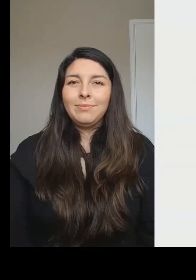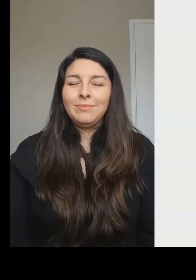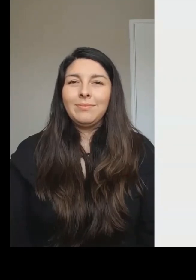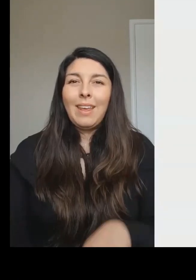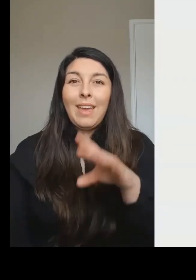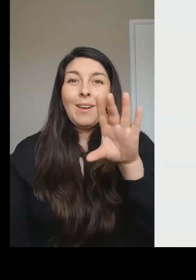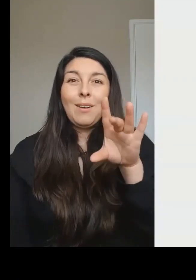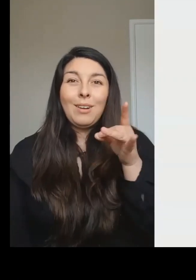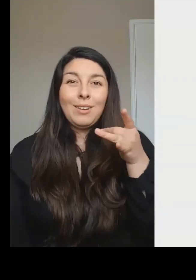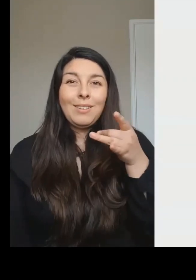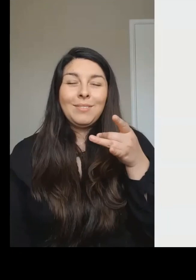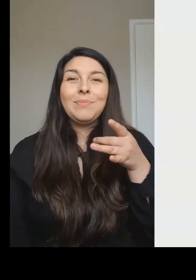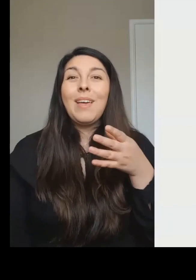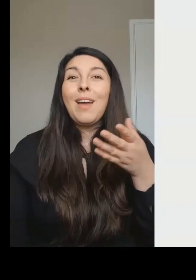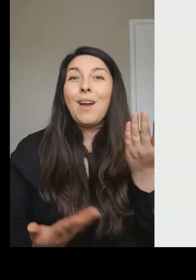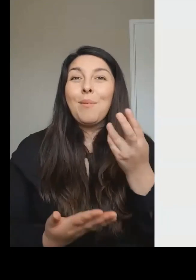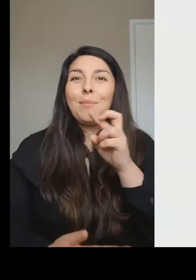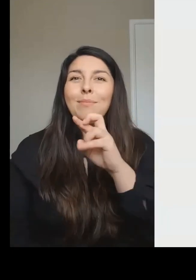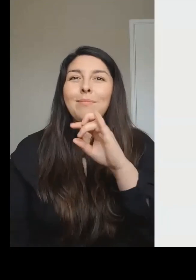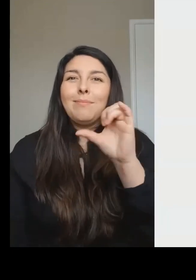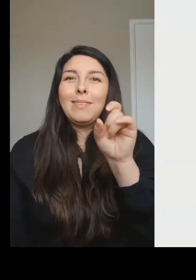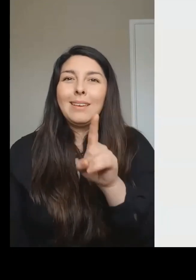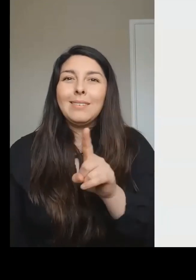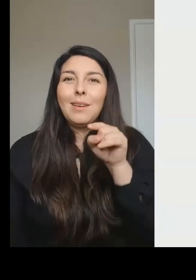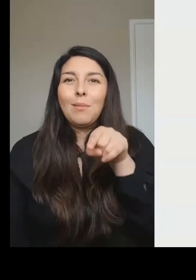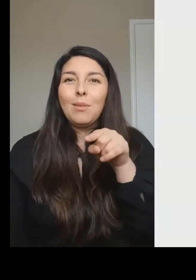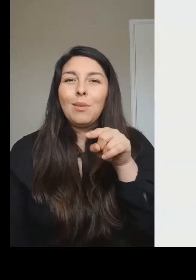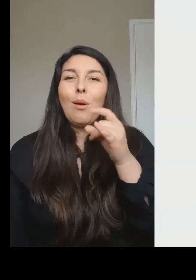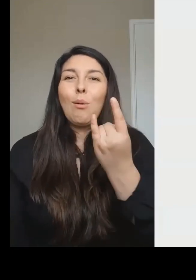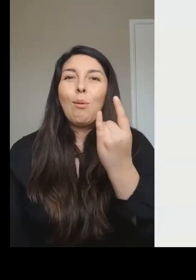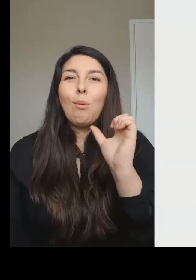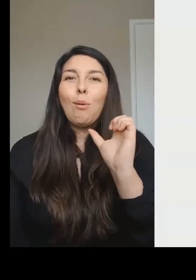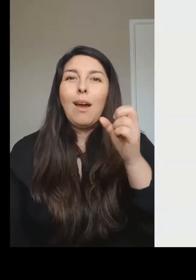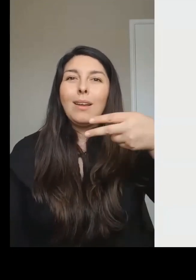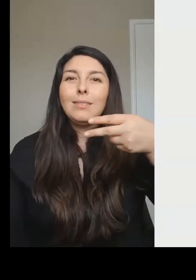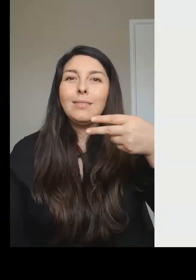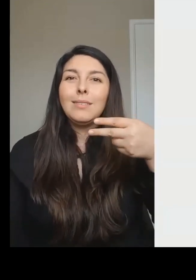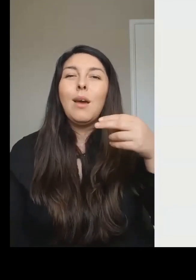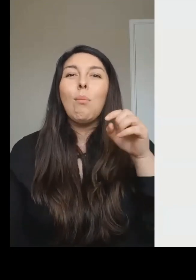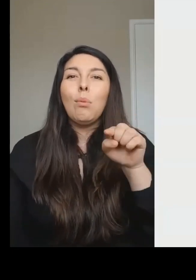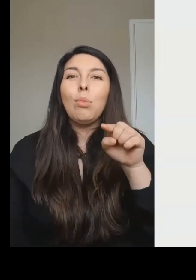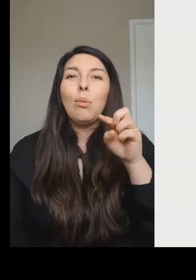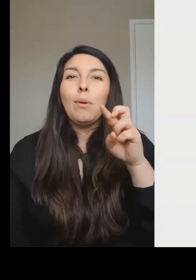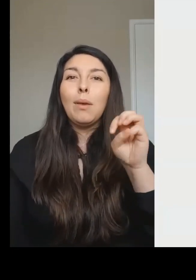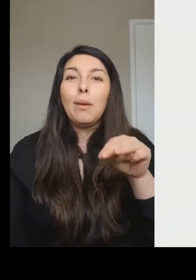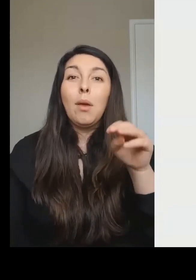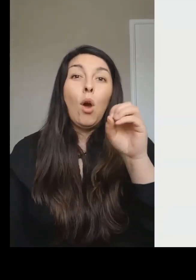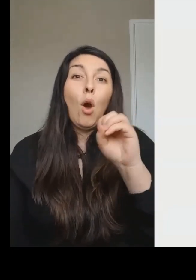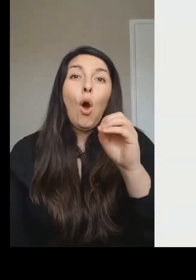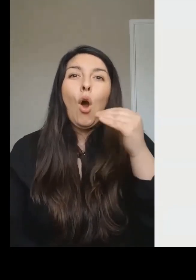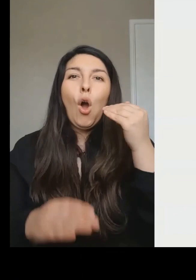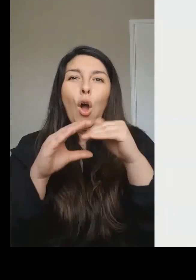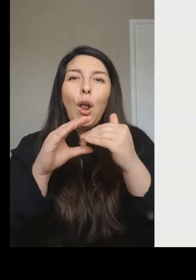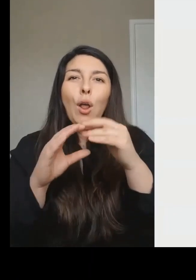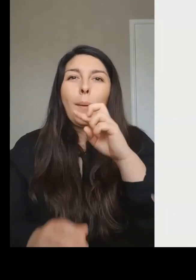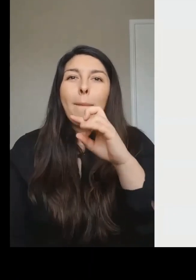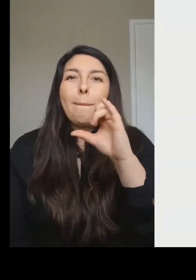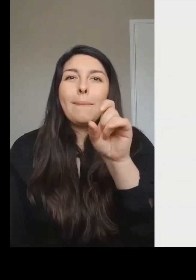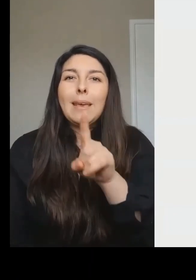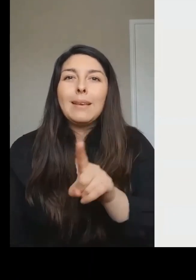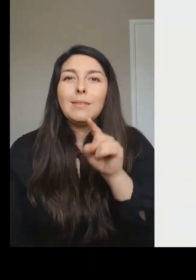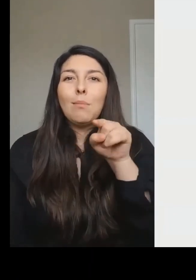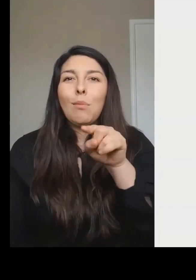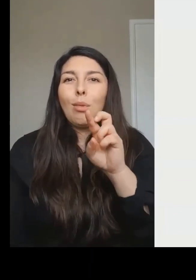Encuéntranos en redes sociales como PASE.WATCH.PM o al correo PASE.PM.WATCH